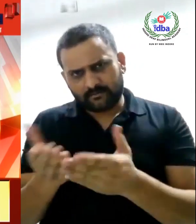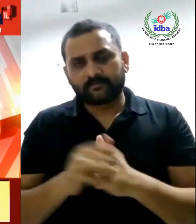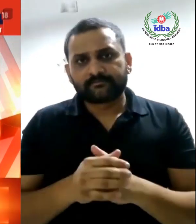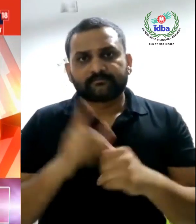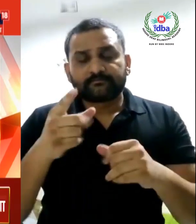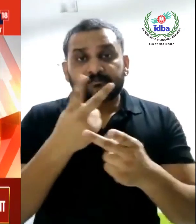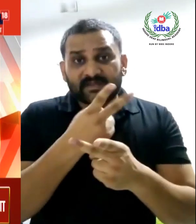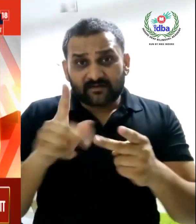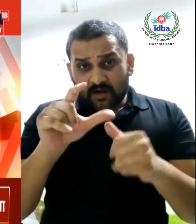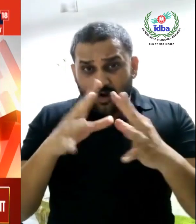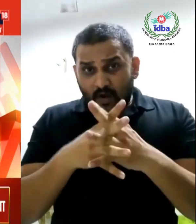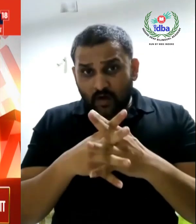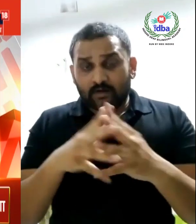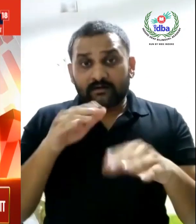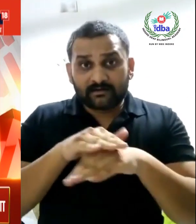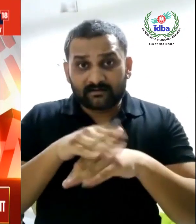विभिन्न लेबर लॉज के अंतर्गत